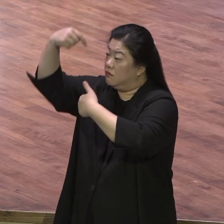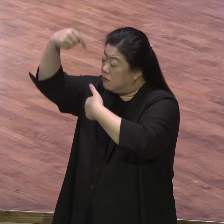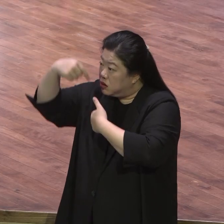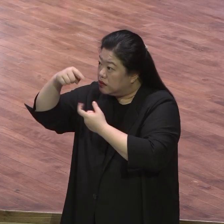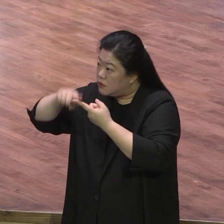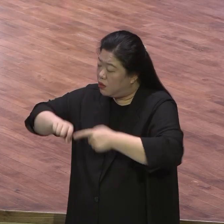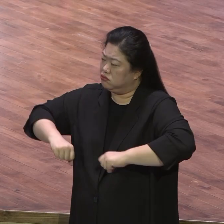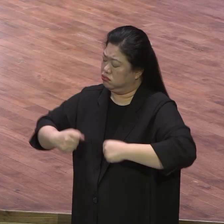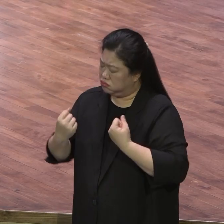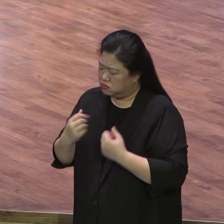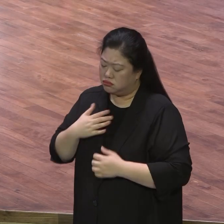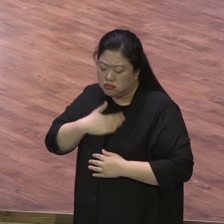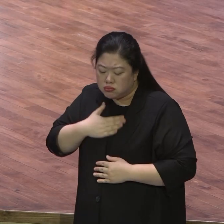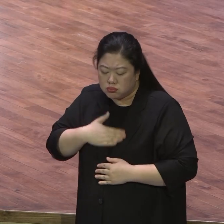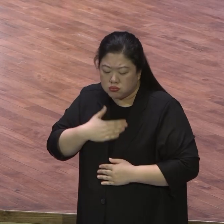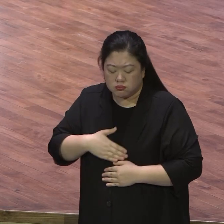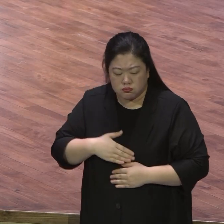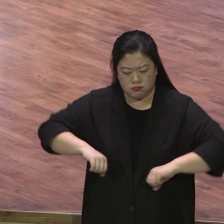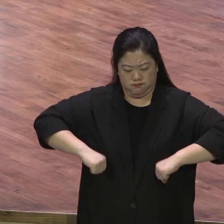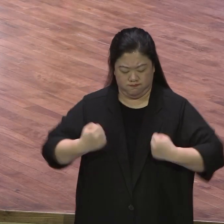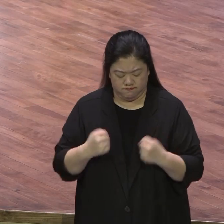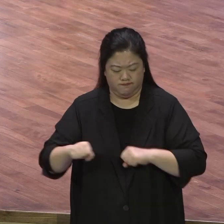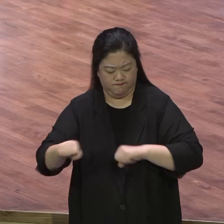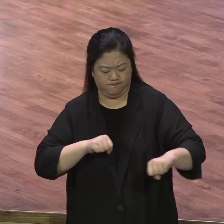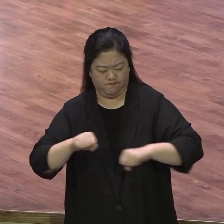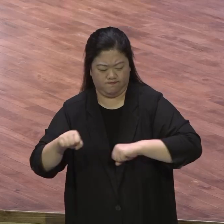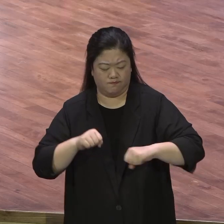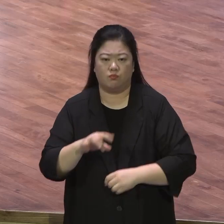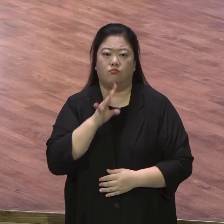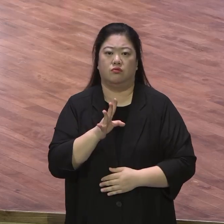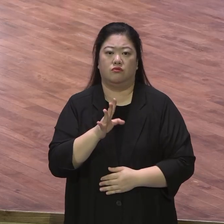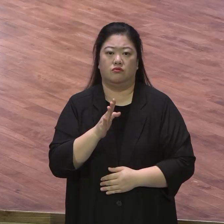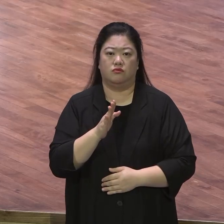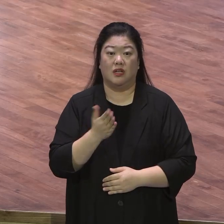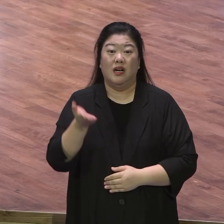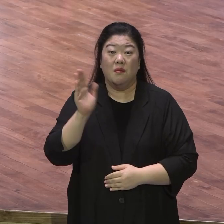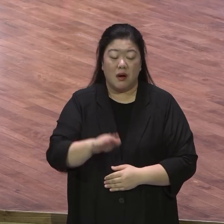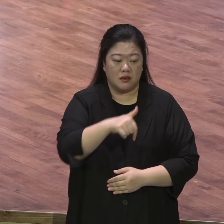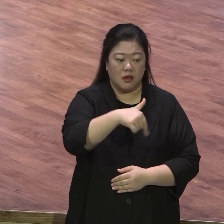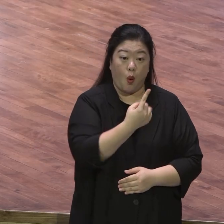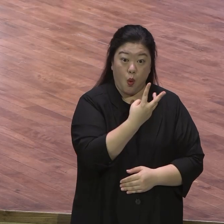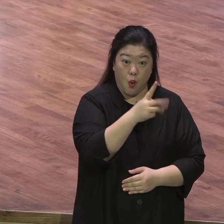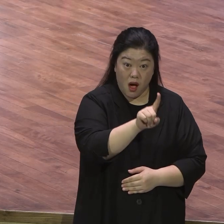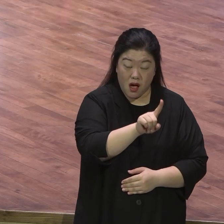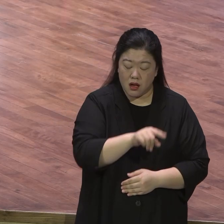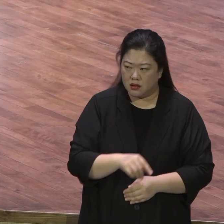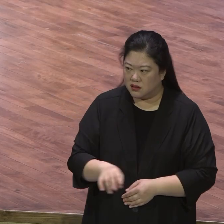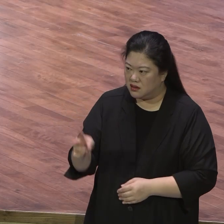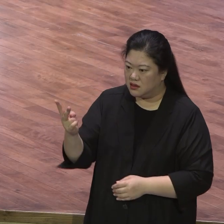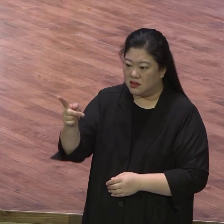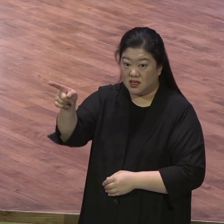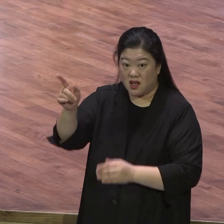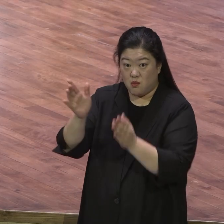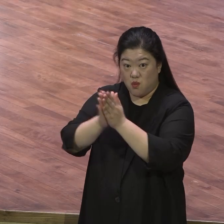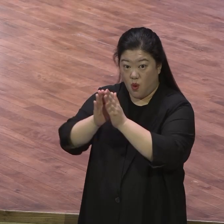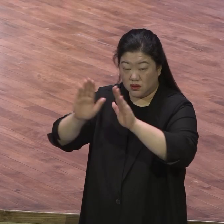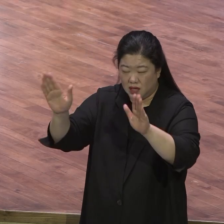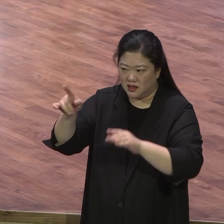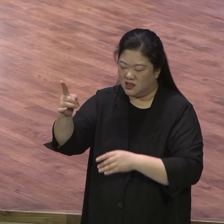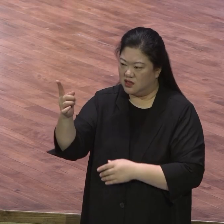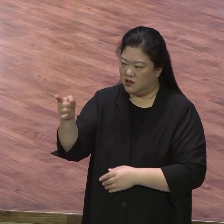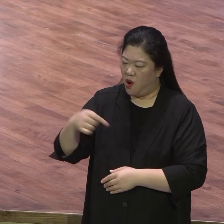고라는 이것을 못 봤어요 하나님이 세웠구나 이걸 못 본 거예요 이걸 못 보니까